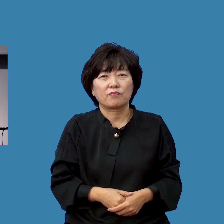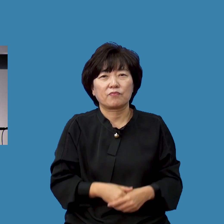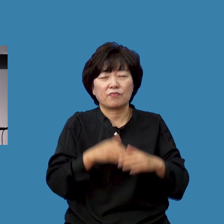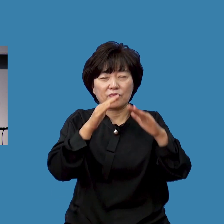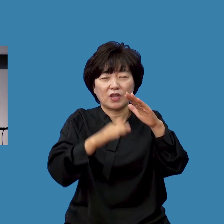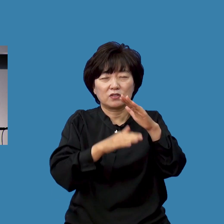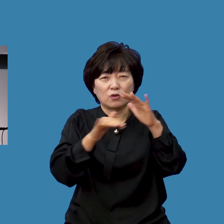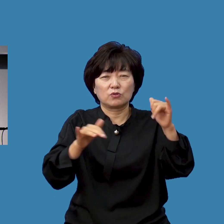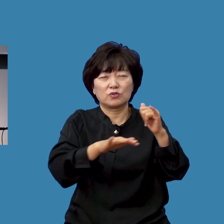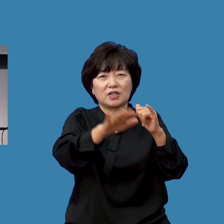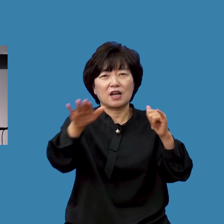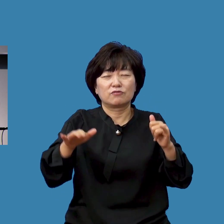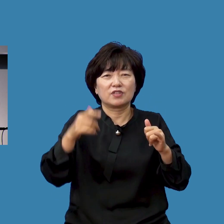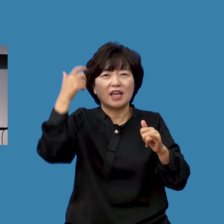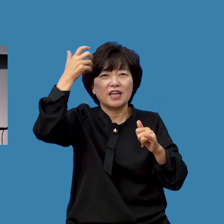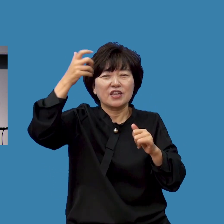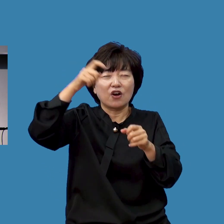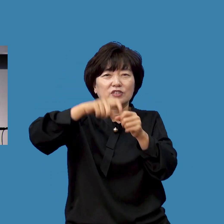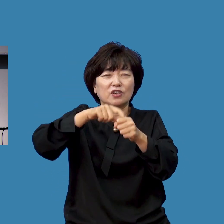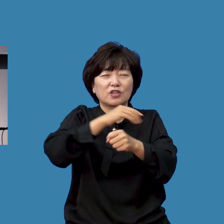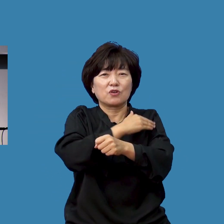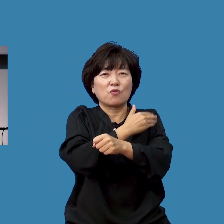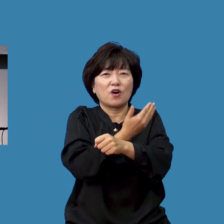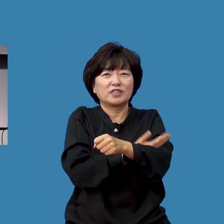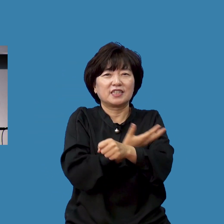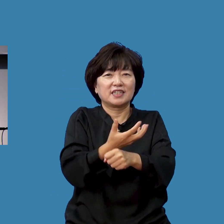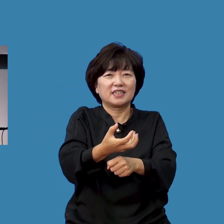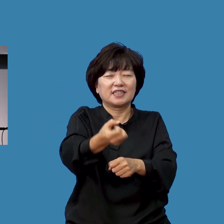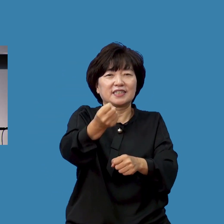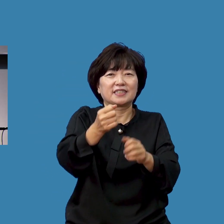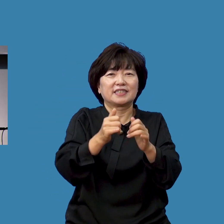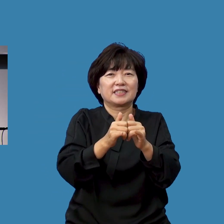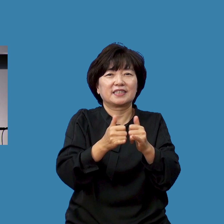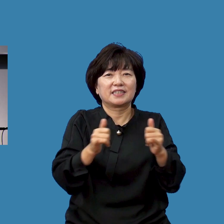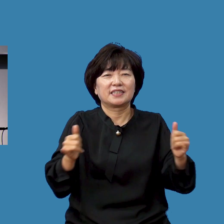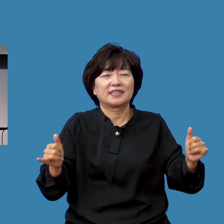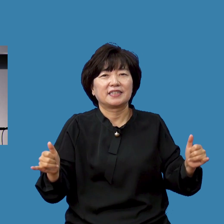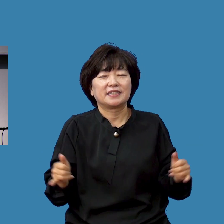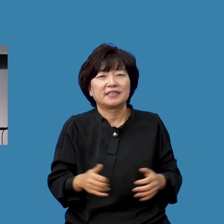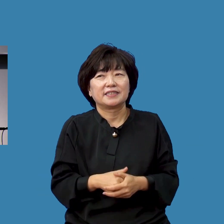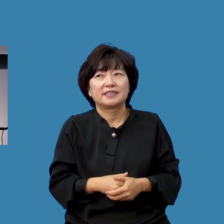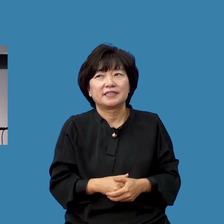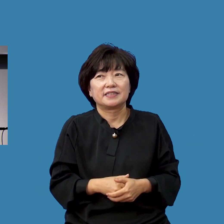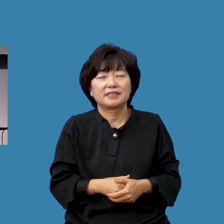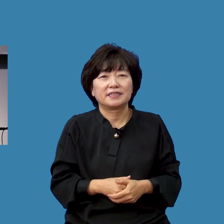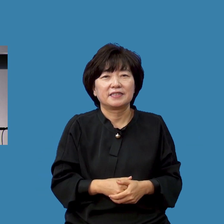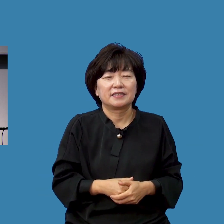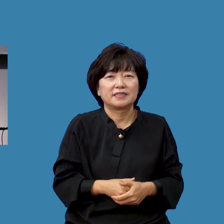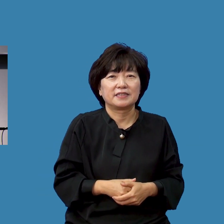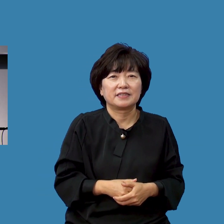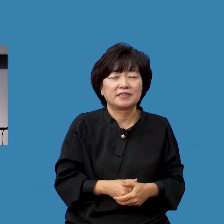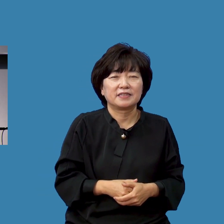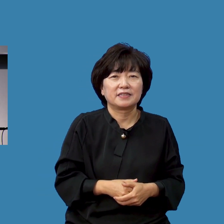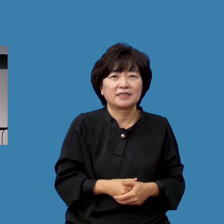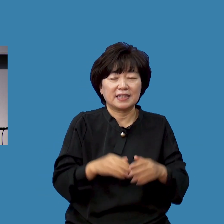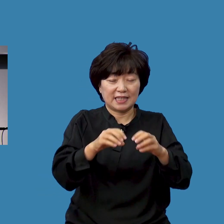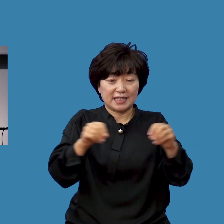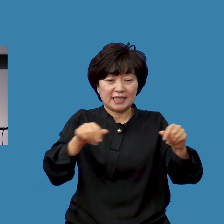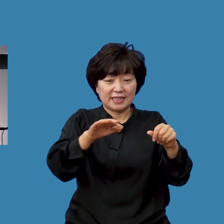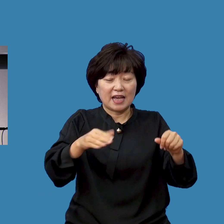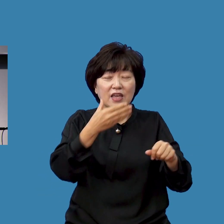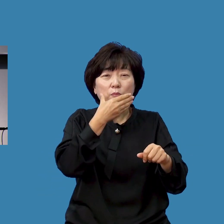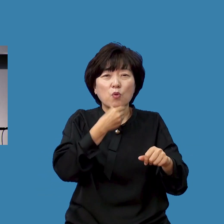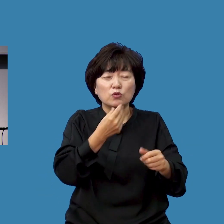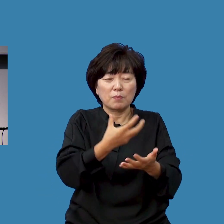저희 성도들 가운데 영적인 권위들을 취하게 되는 분들이 많이 나오게 되길 축복하고요, 이 땅의